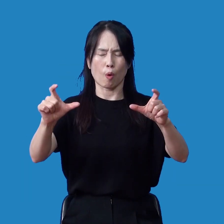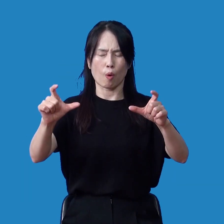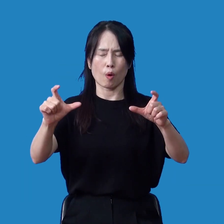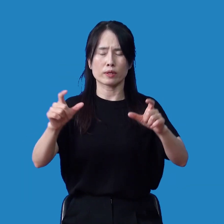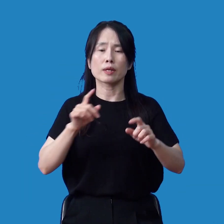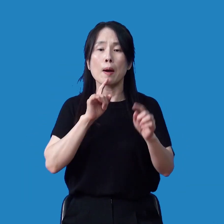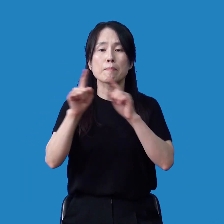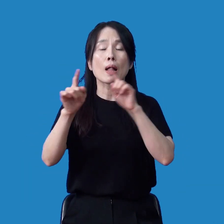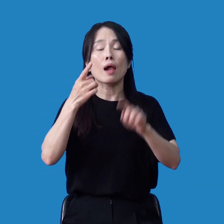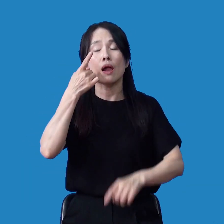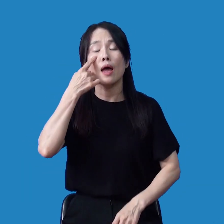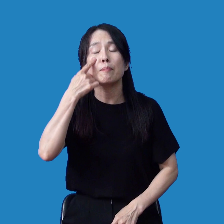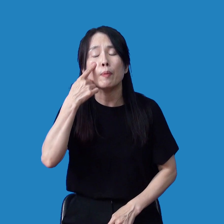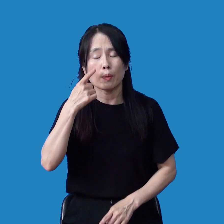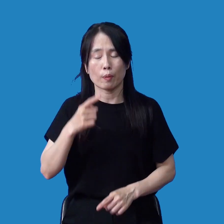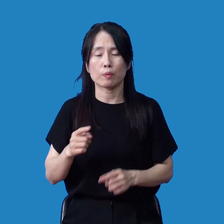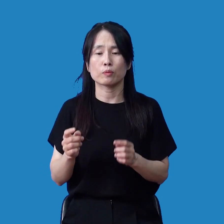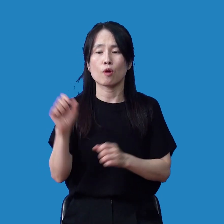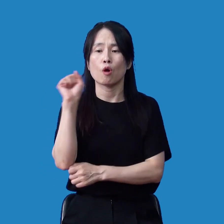말해 보십시오.